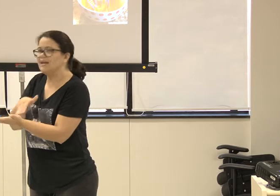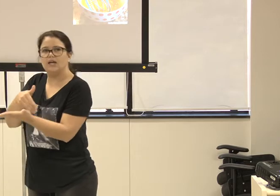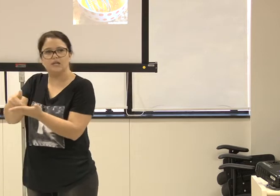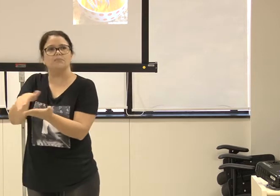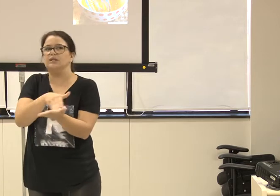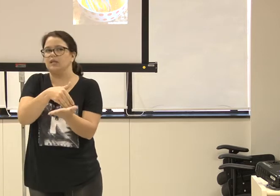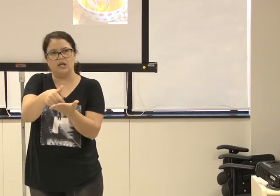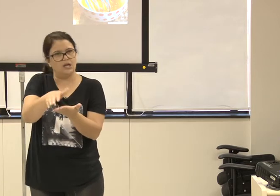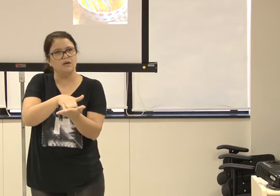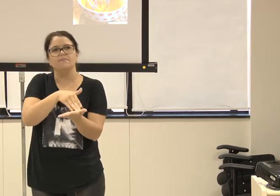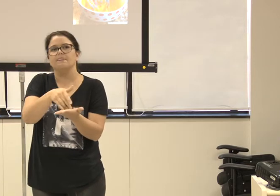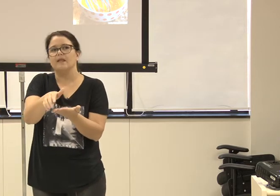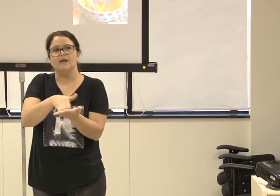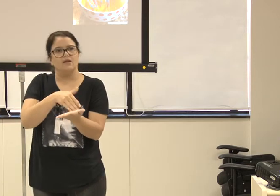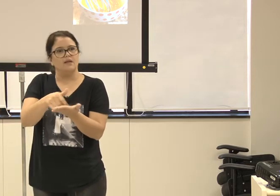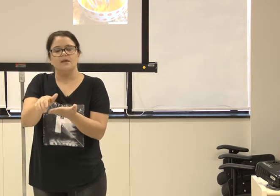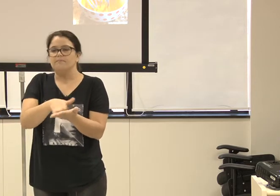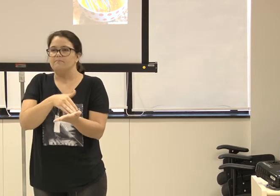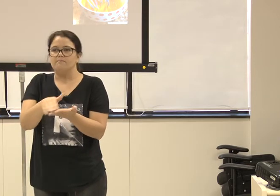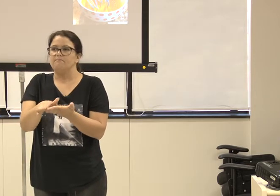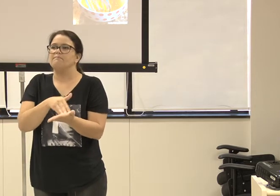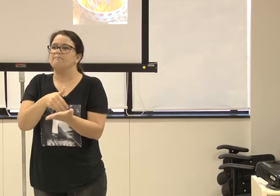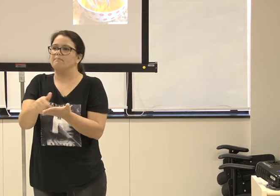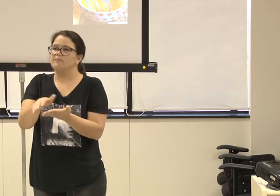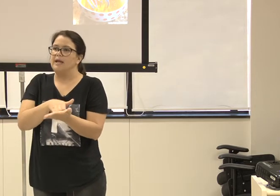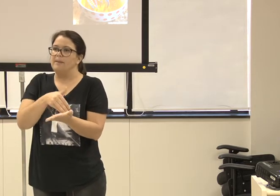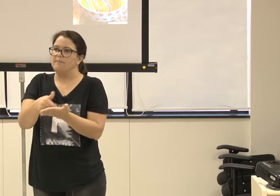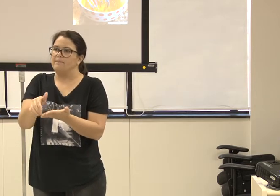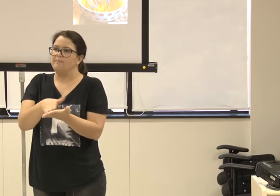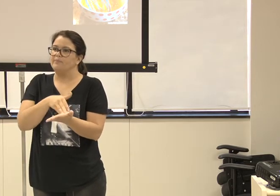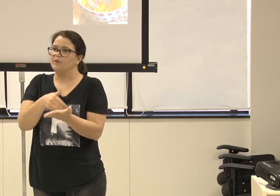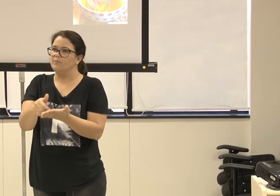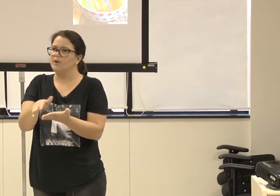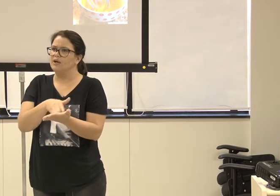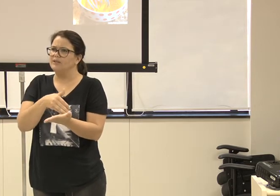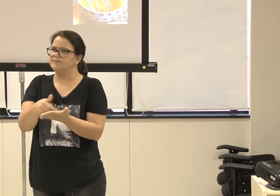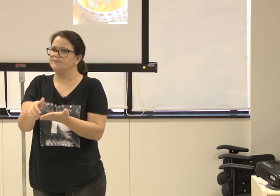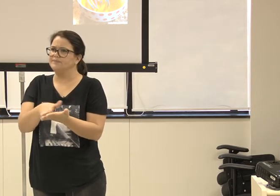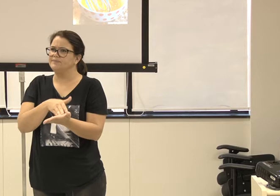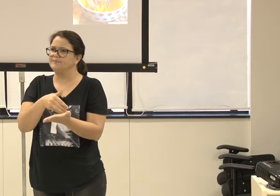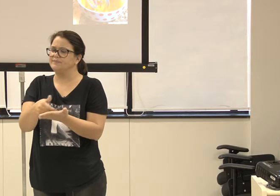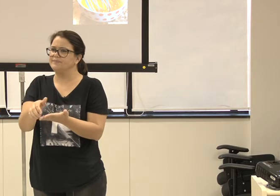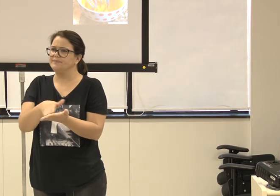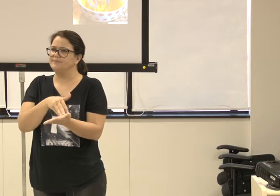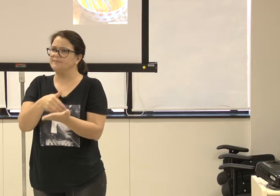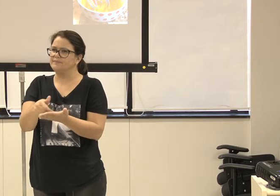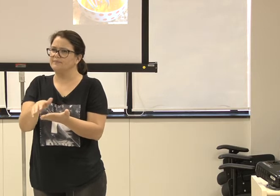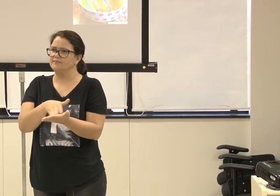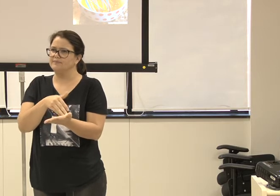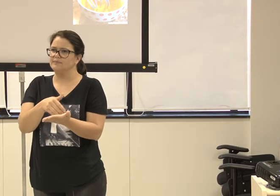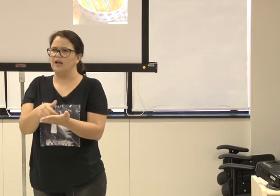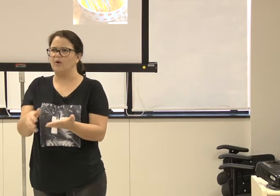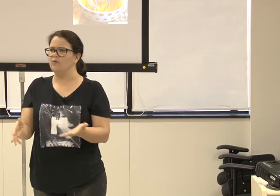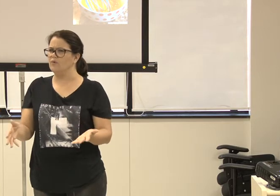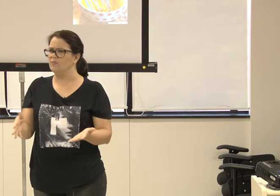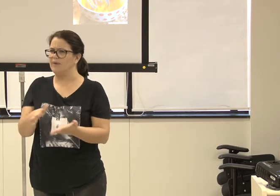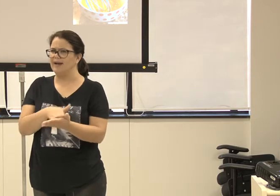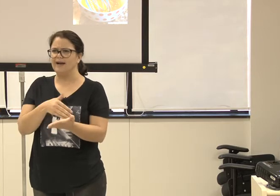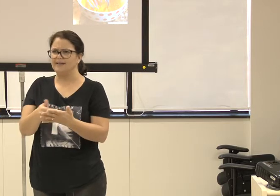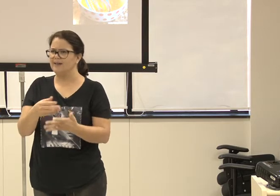margarina, manteiga. Não, tinha que ser diferente. Por quê? Eu vou falar pra ele que margarina não faz mal. Não, margarina é